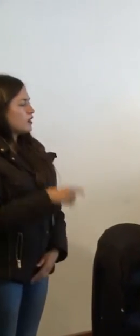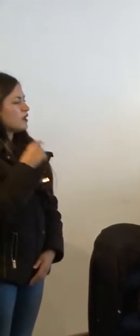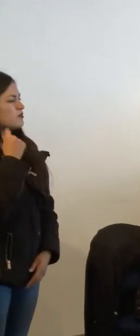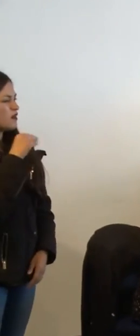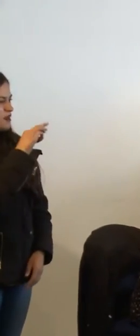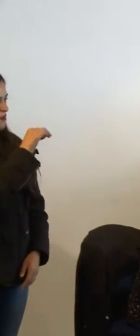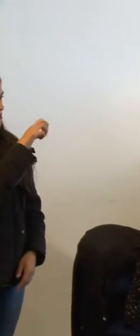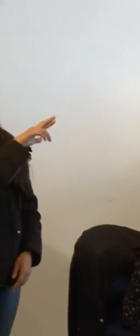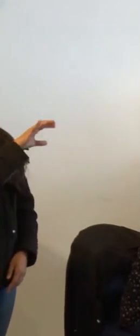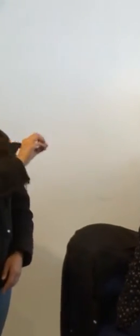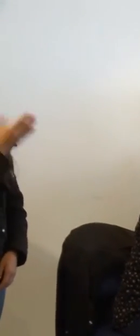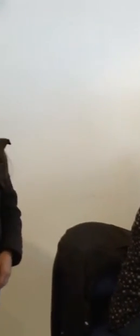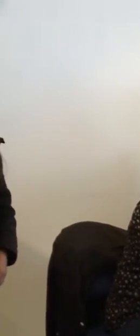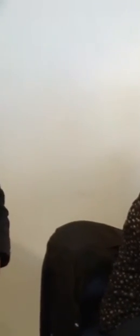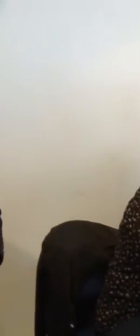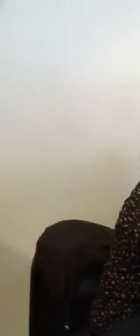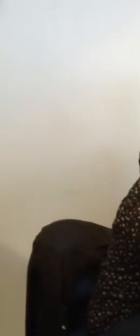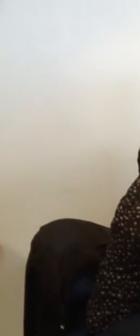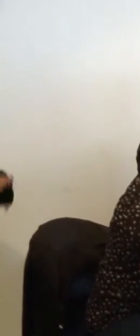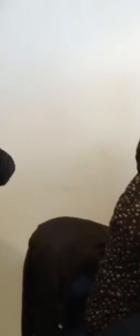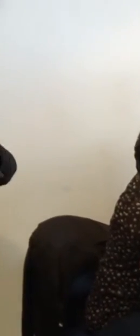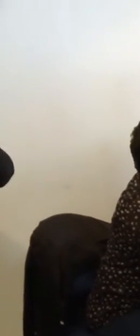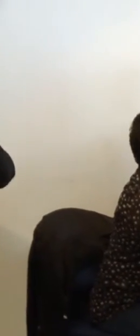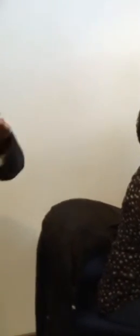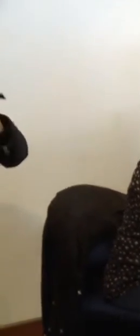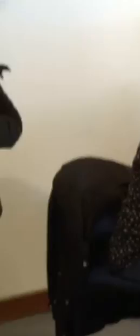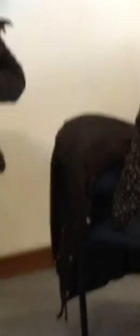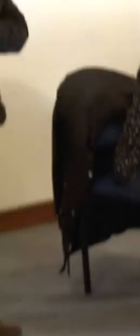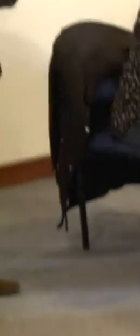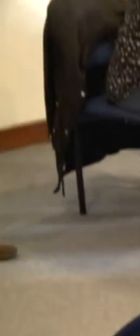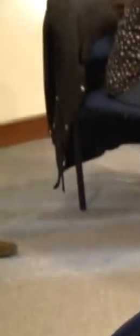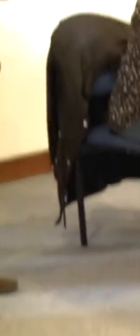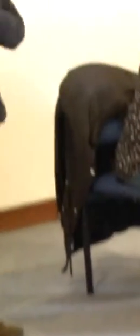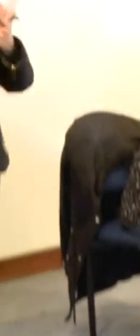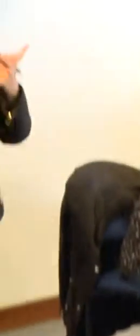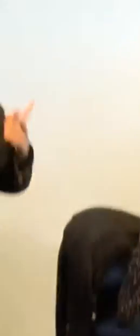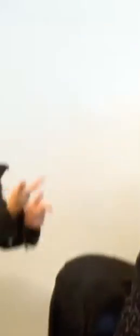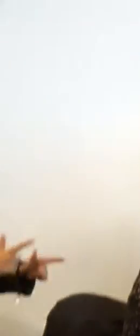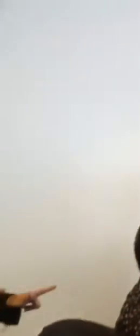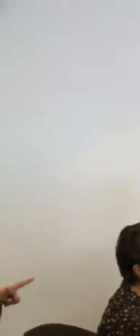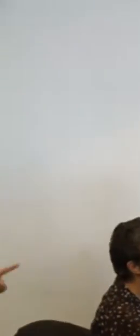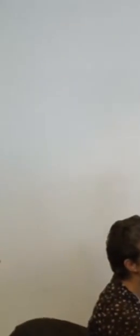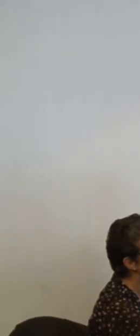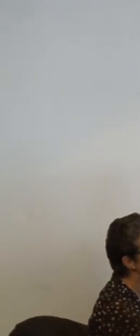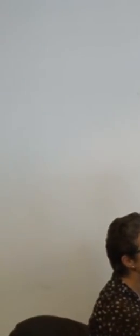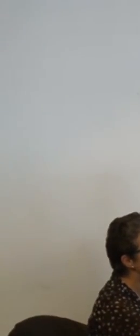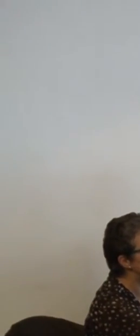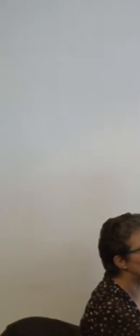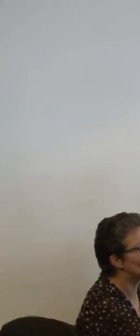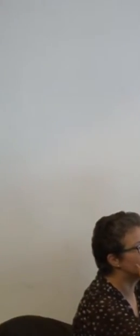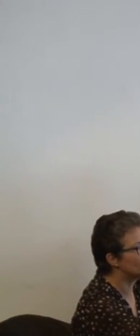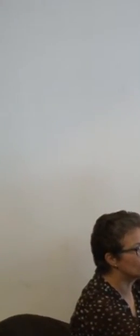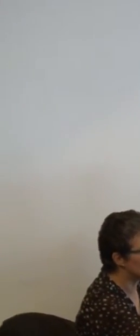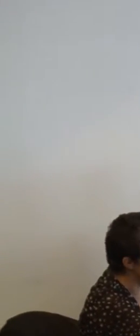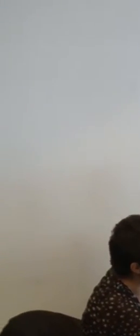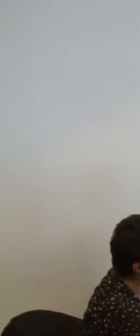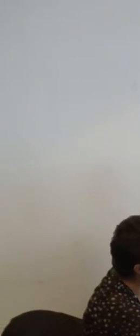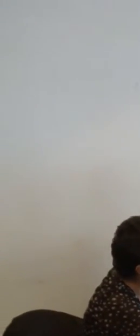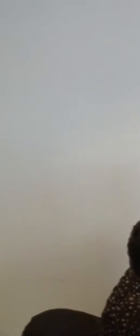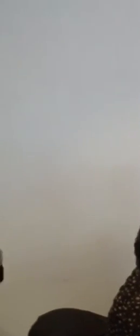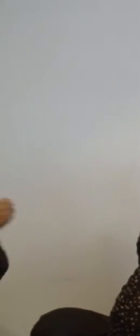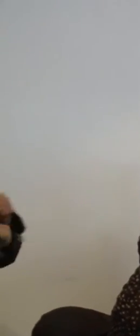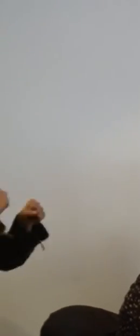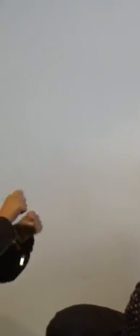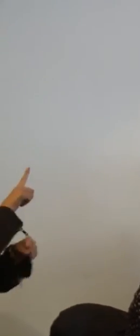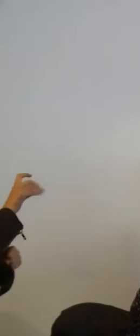propuso, a partir de su historia de la educación liberadora en Colombia, vivida entre los años 60 y 90 del